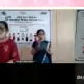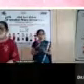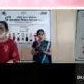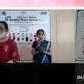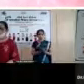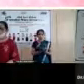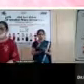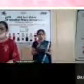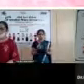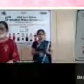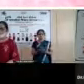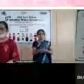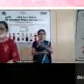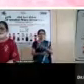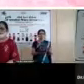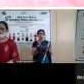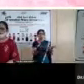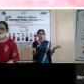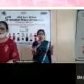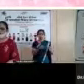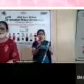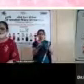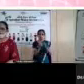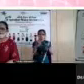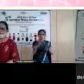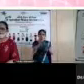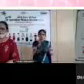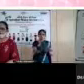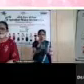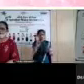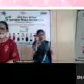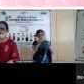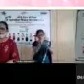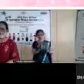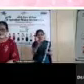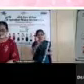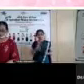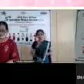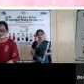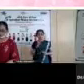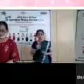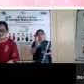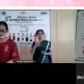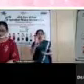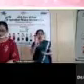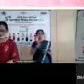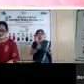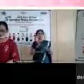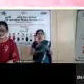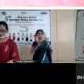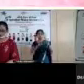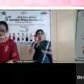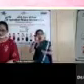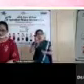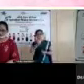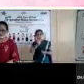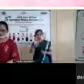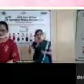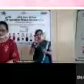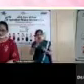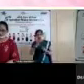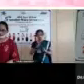दृढ़ संकल्प है। इसी कड़ी में आज 5वां नॉर्थ ईस्ट इंडिया फैशन वीक का आयोजन किया जा रहा है।